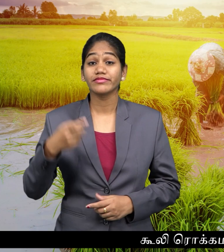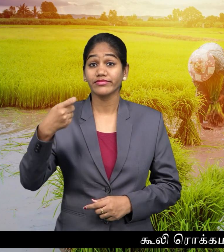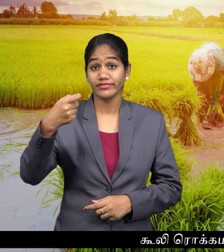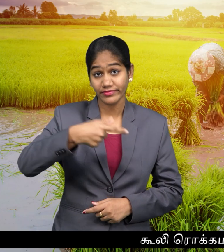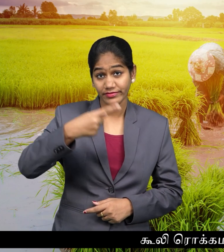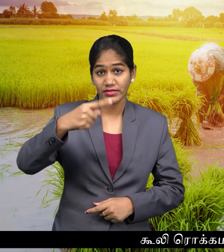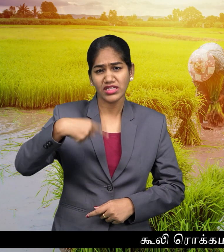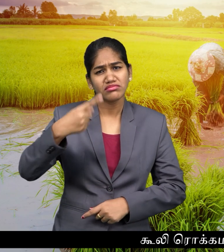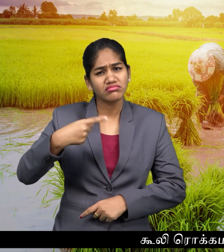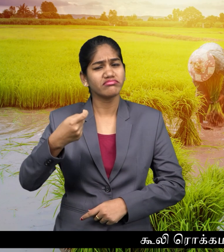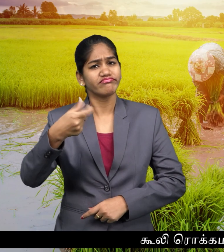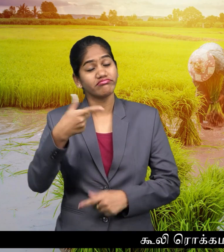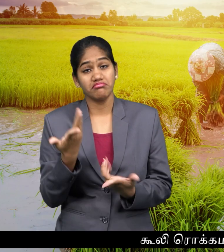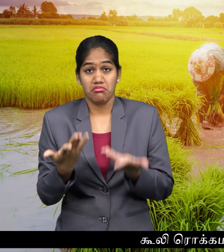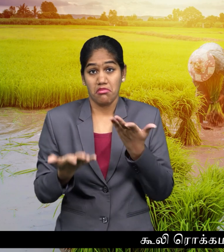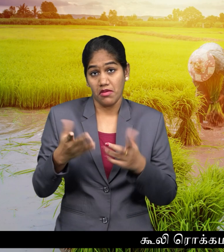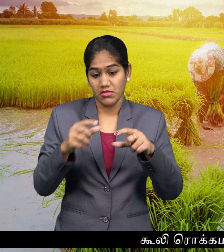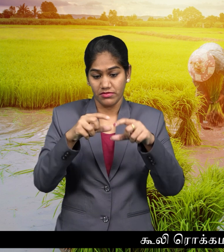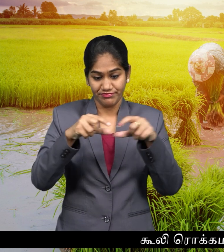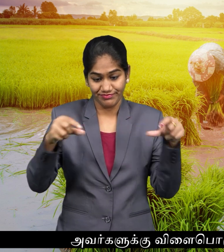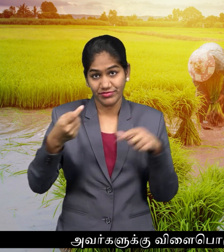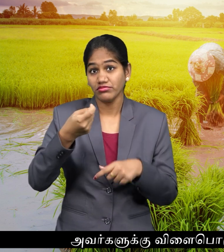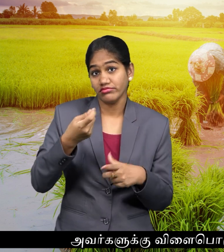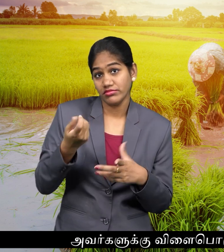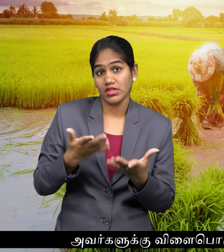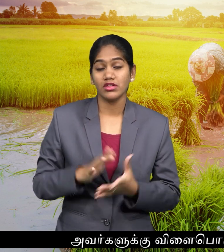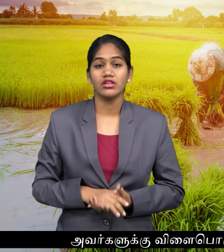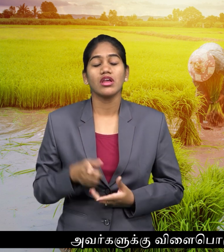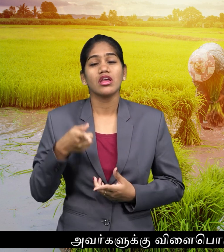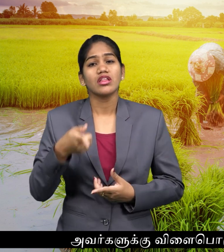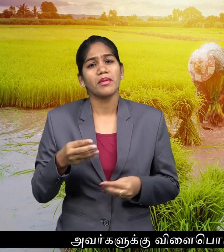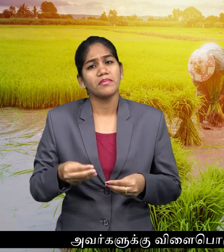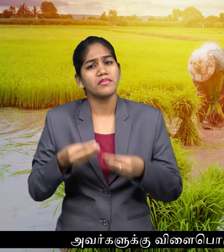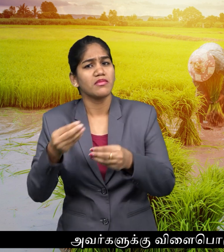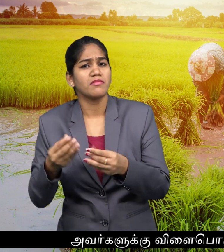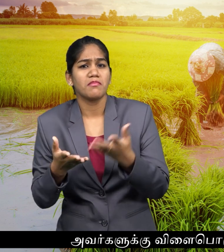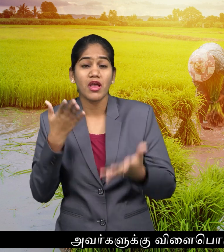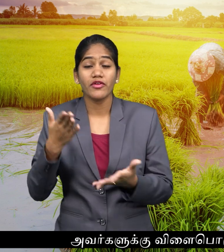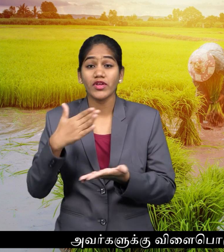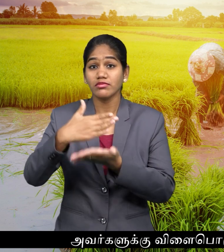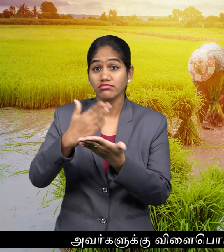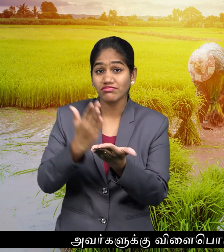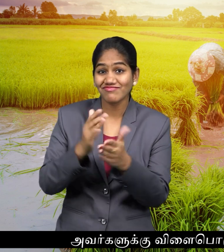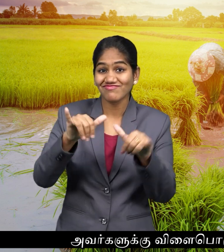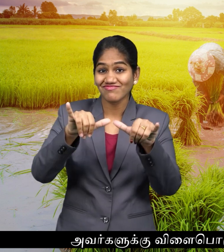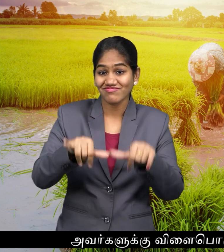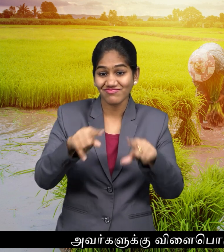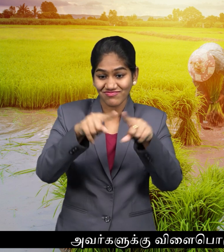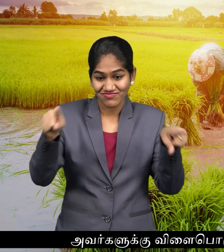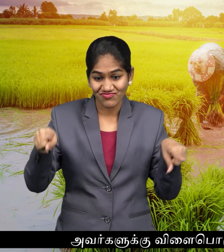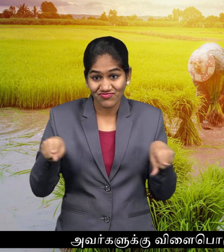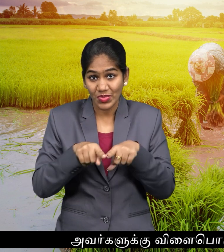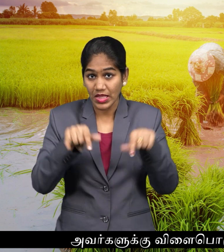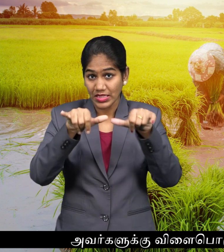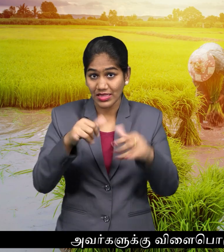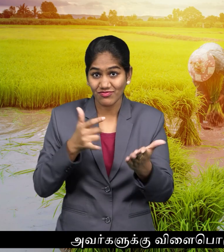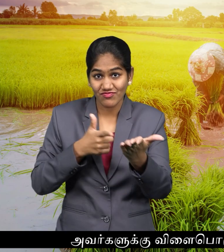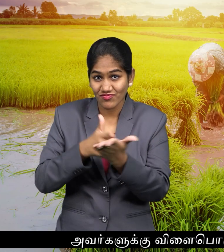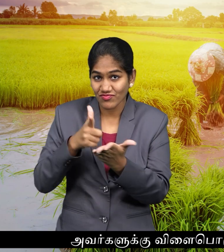கூலி ரொக்கமாக இருக்கலாம் அல்லது அவர்களுக்கு விளைபொருளின் ஒரு பகுதியை கொடுக்கலாம்.